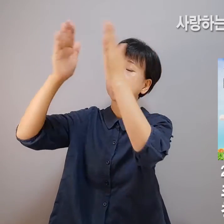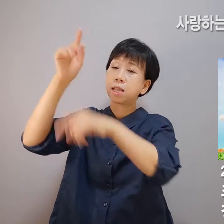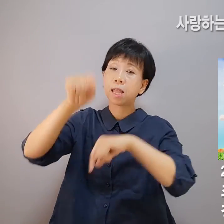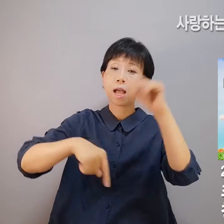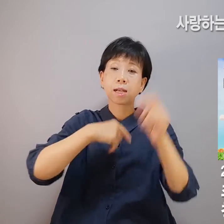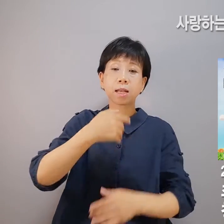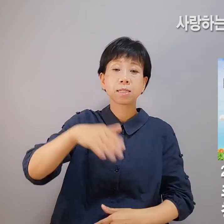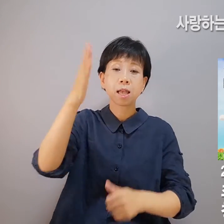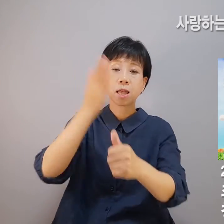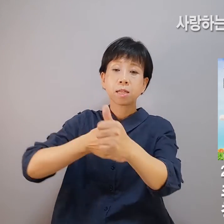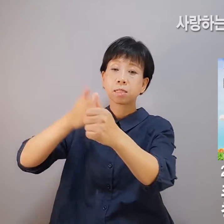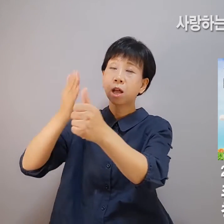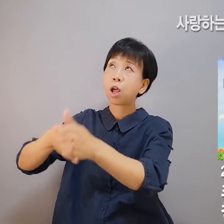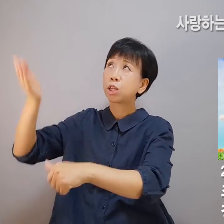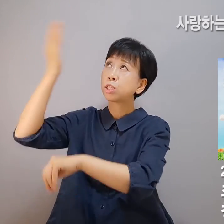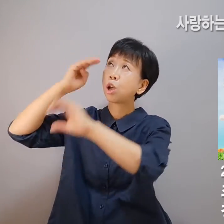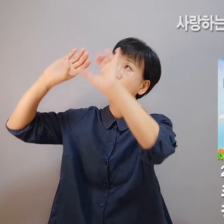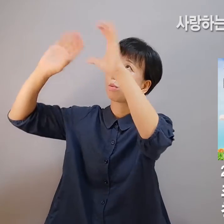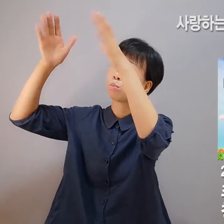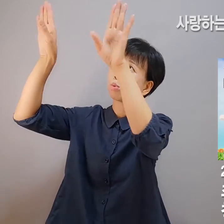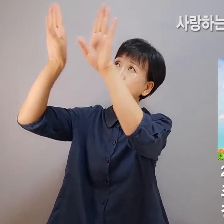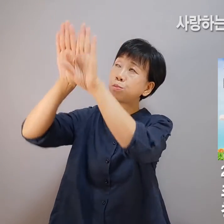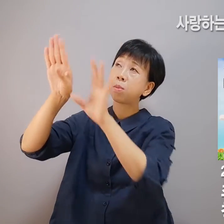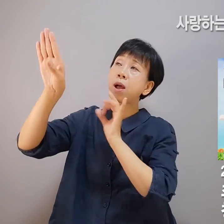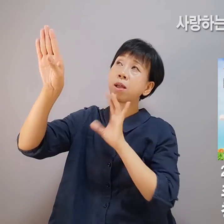앞으로 천성을 향해 나가세.